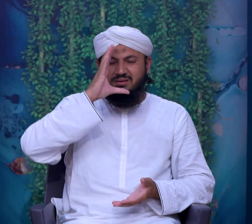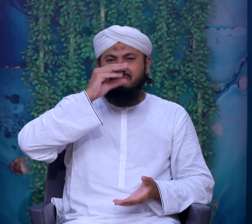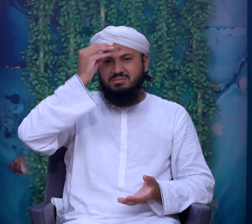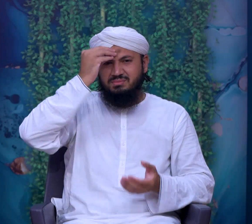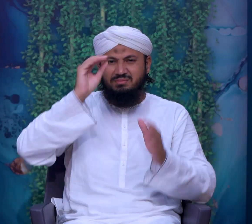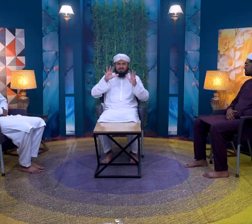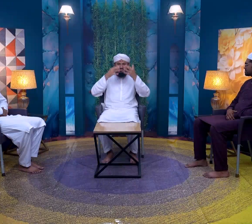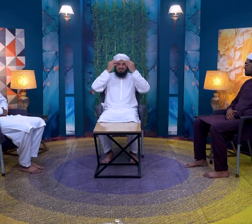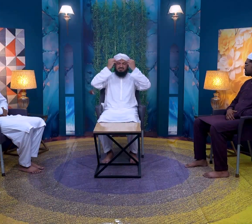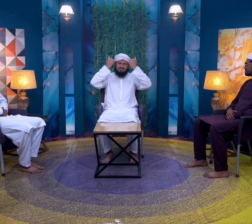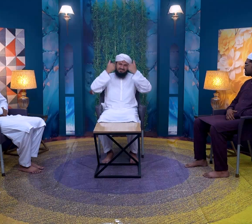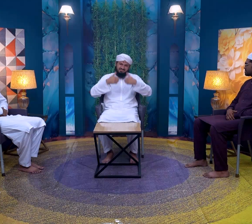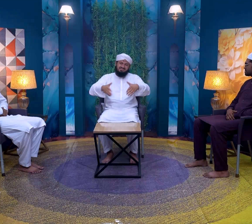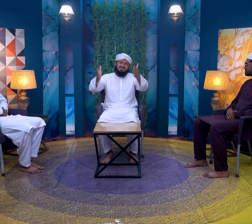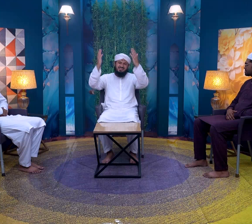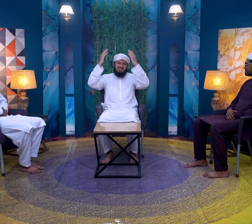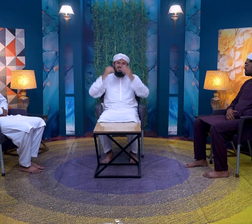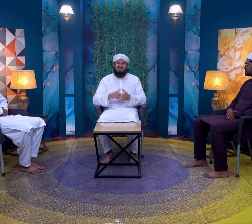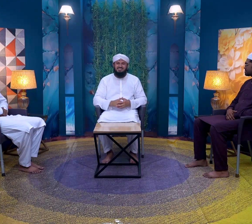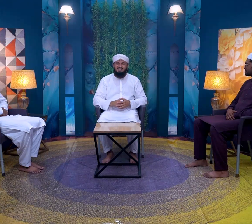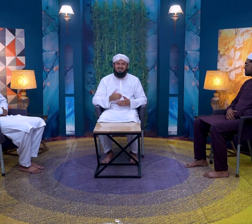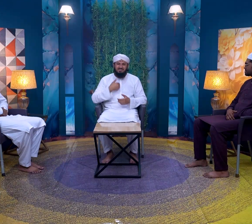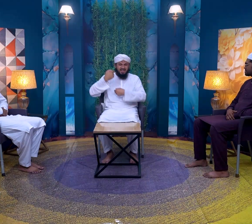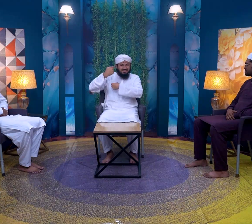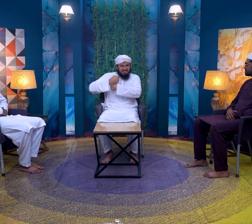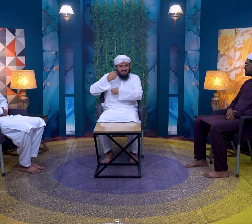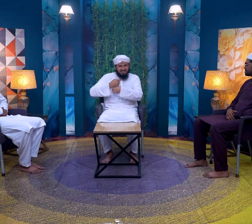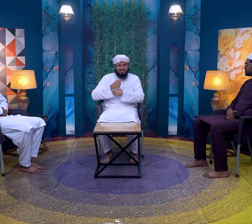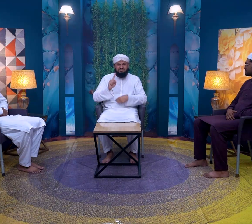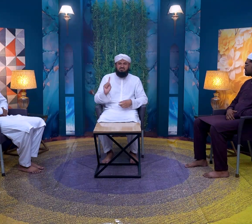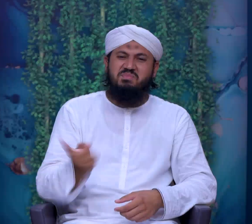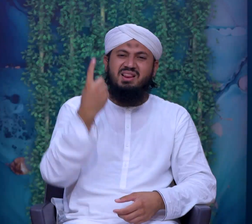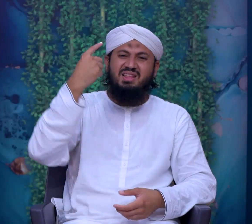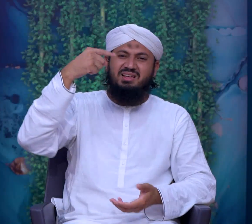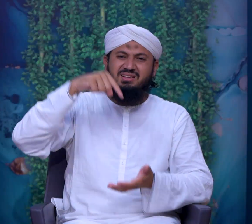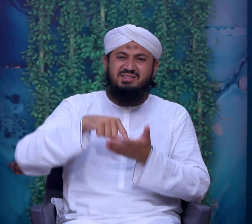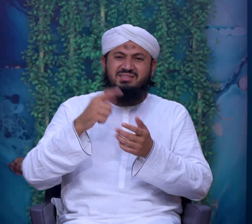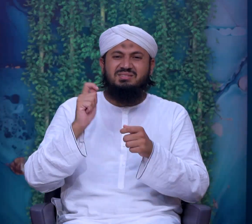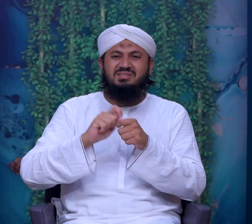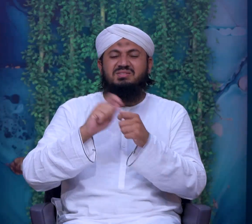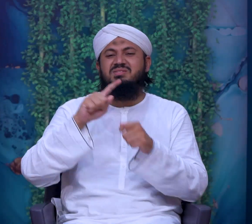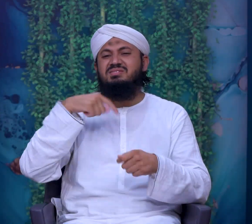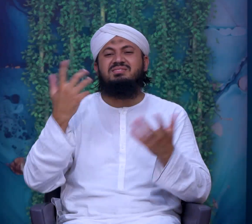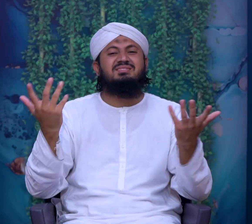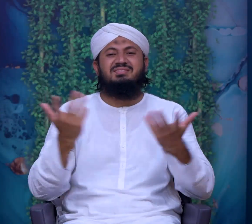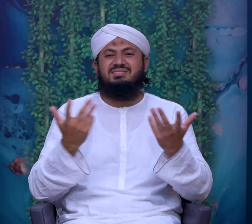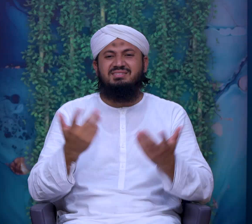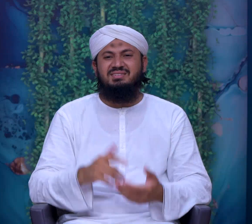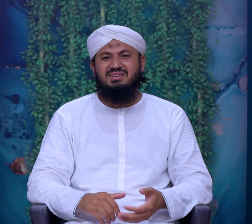ماں باپ حضور صلی اللہ علیہ وآلہ وسلم پر قربان، مجھے بتائیے کہ سب سے پہلے اللہ پاک نے کیا چیز بنائی؟ فرمایا، اے جابر،